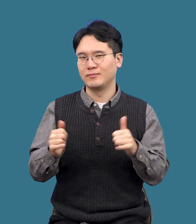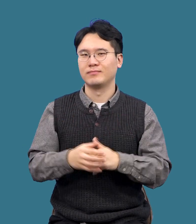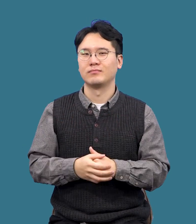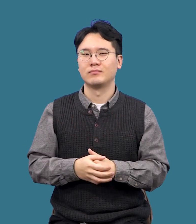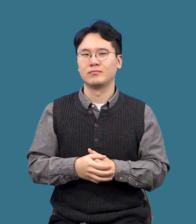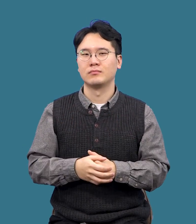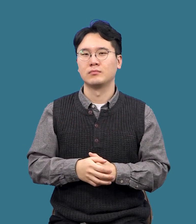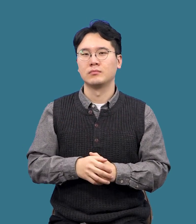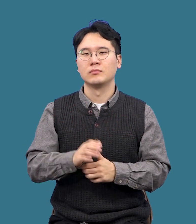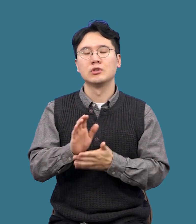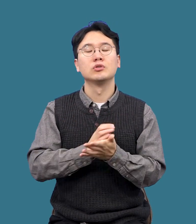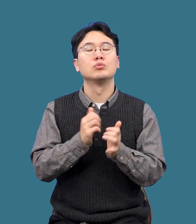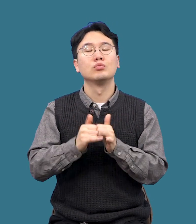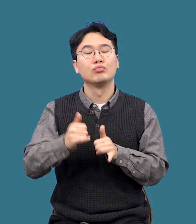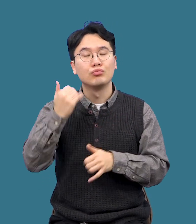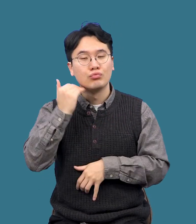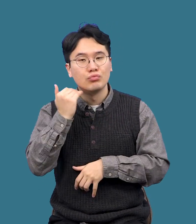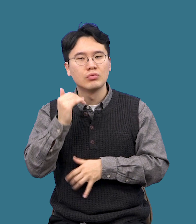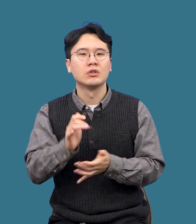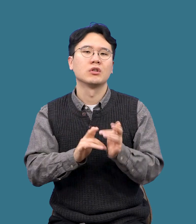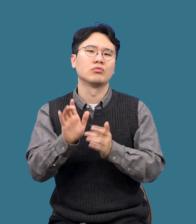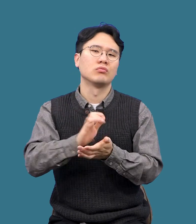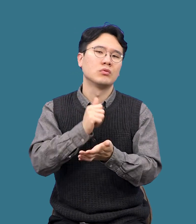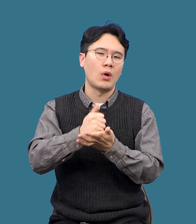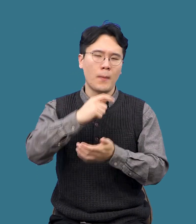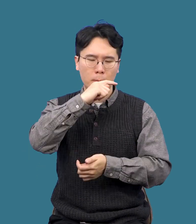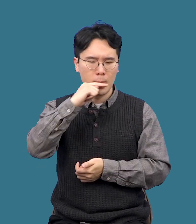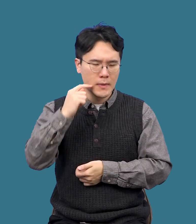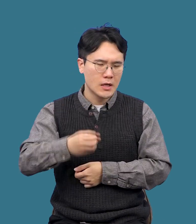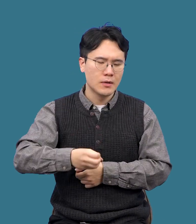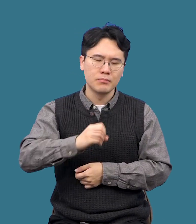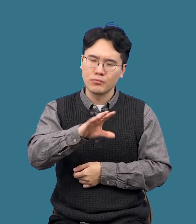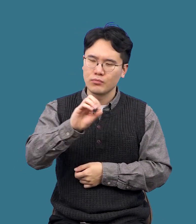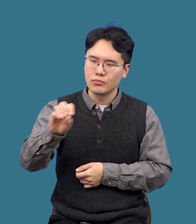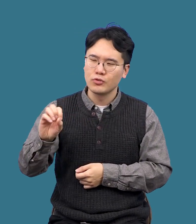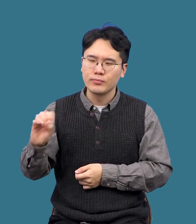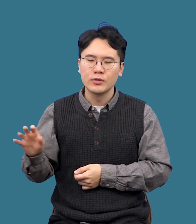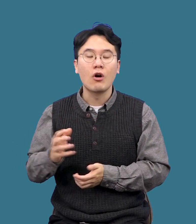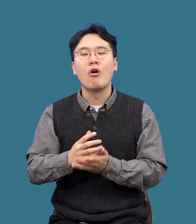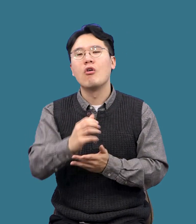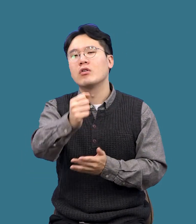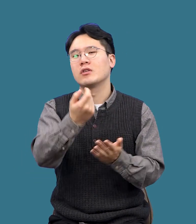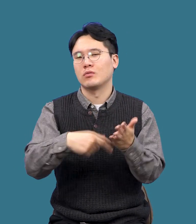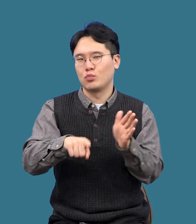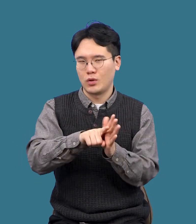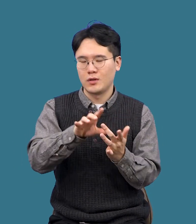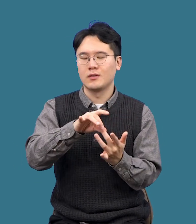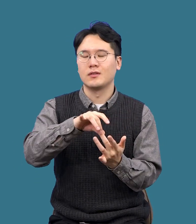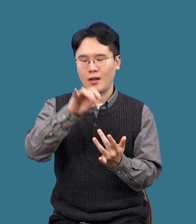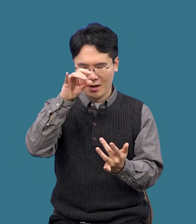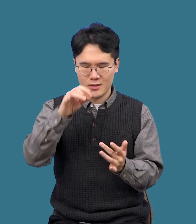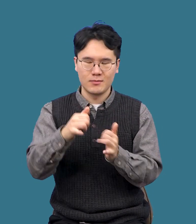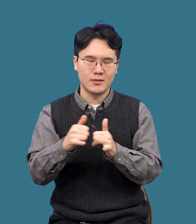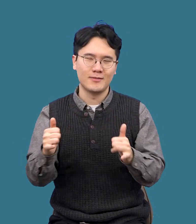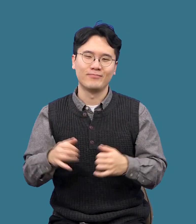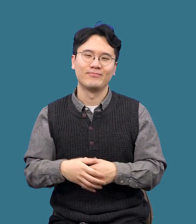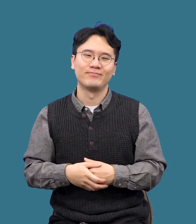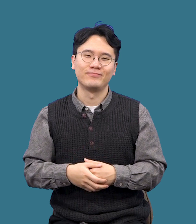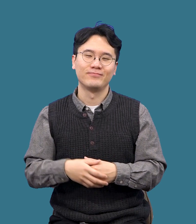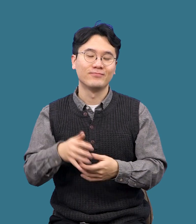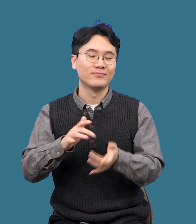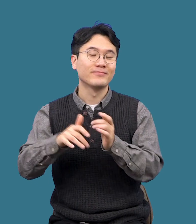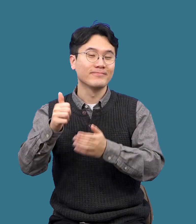누구냐? 예수 그리스도의 핏뿌림을 얻기 위해 택하심을 받은 자들. 예수님이